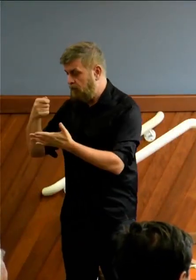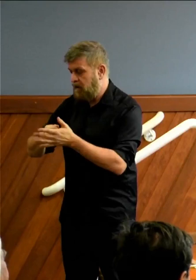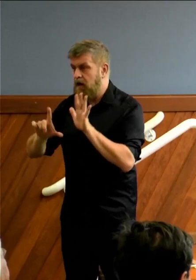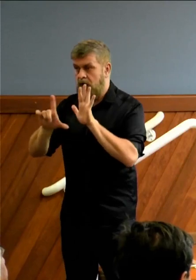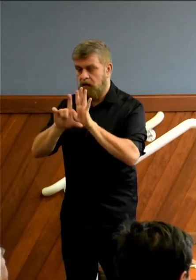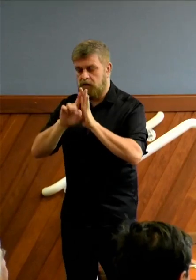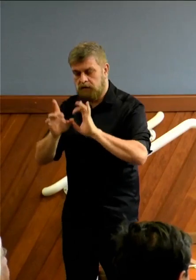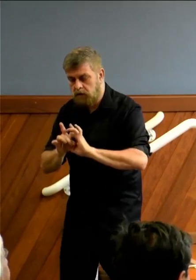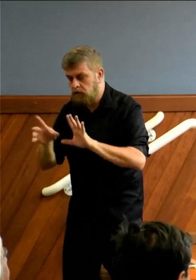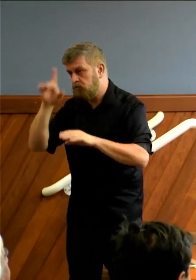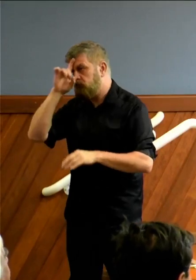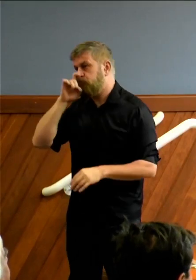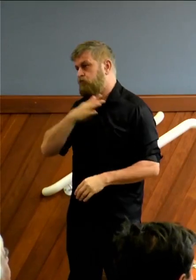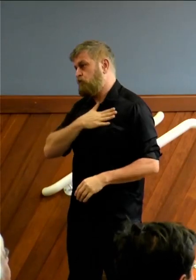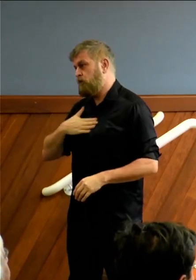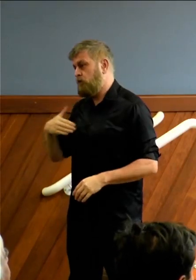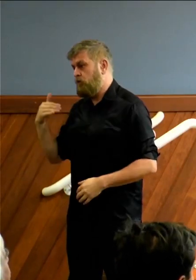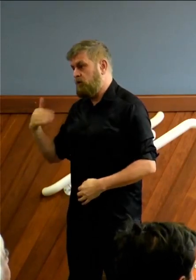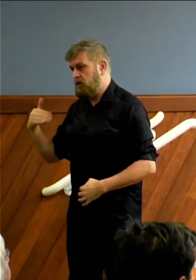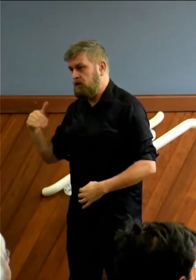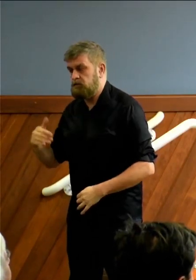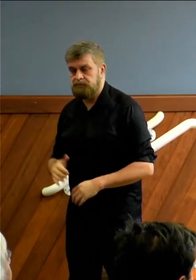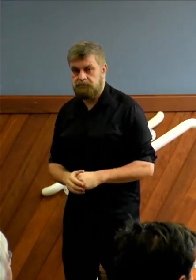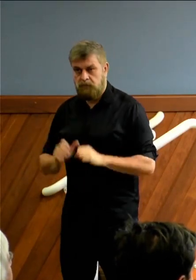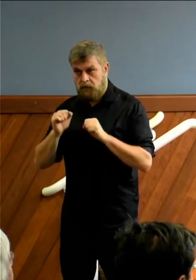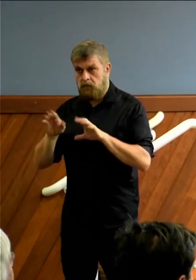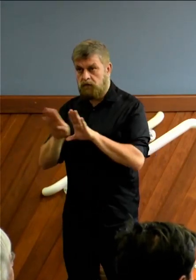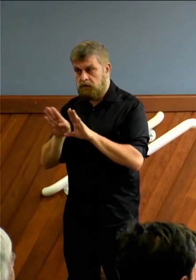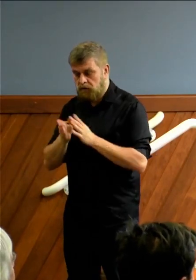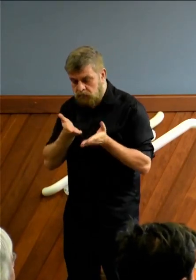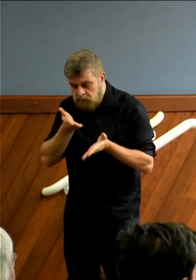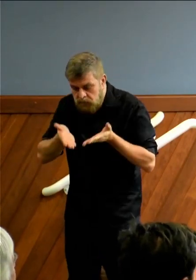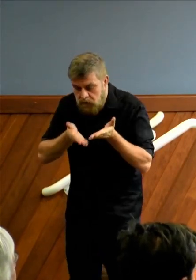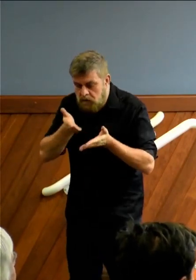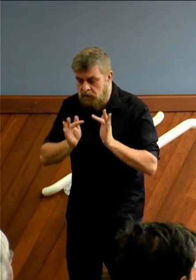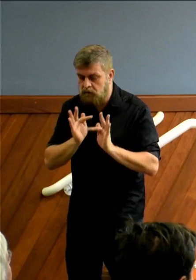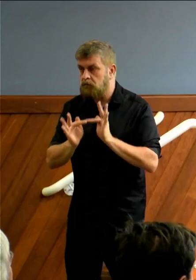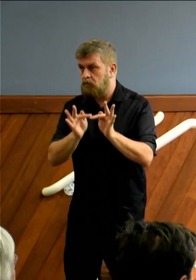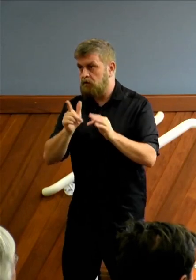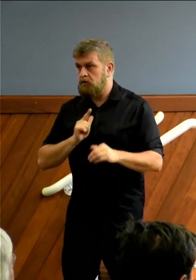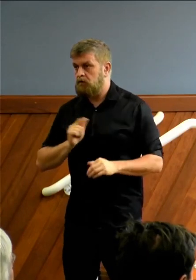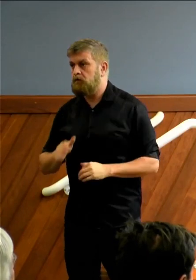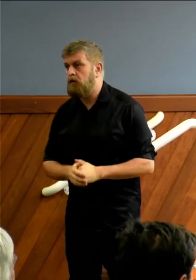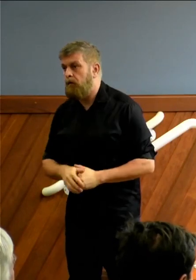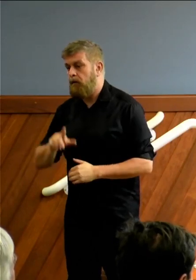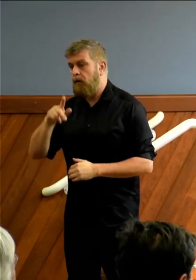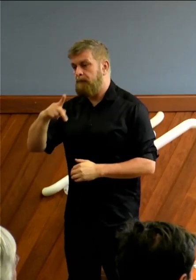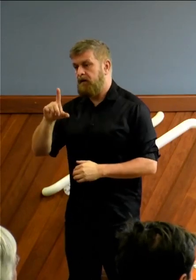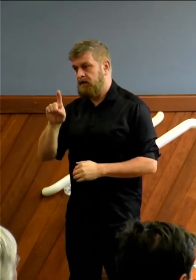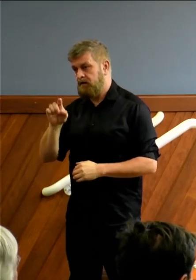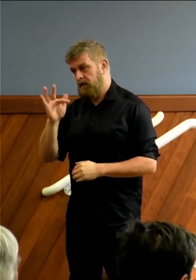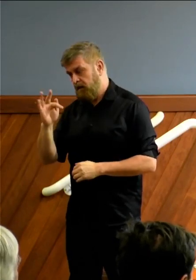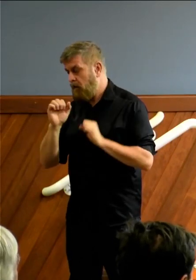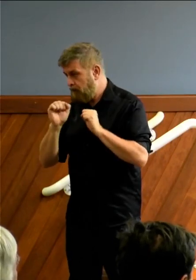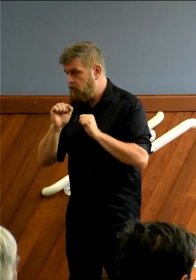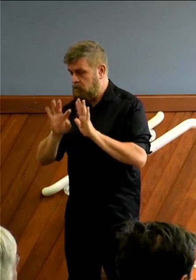gente fazer isso com tranquilidade também, né? E pode receber tratamento. Pode. Ah, eu posso travar um PDF, se é uma documentação textual?